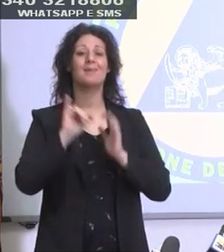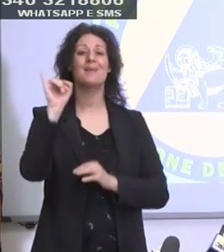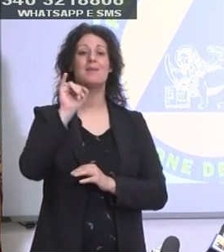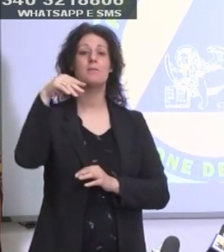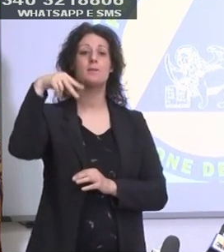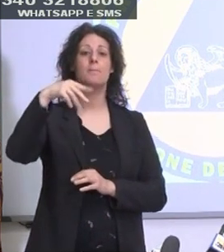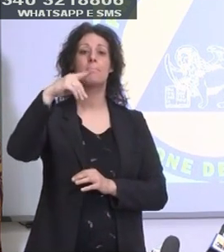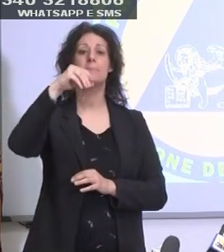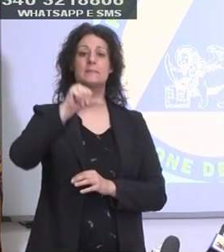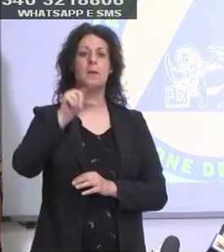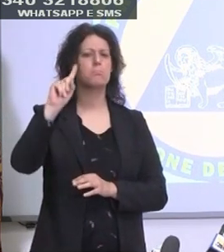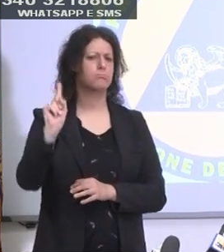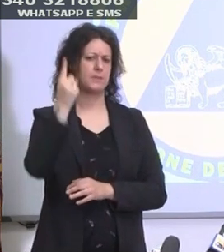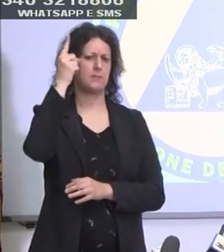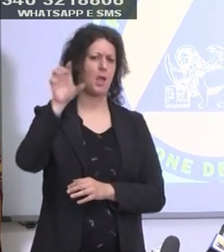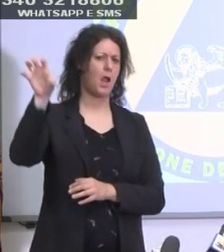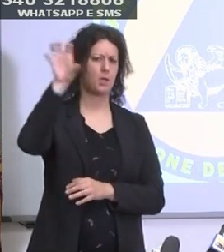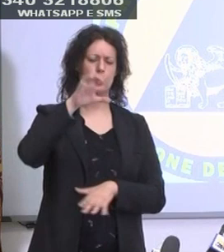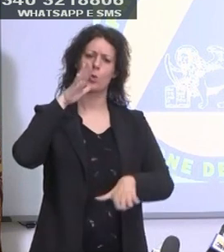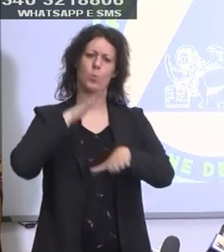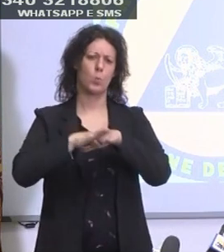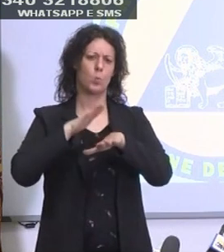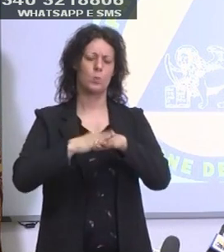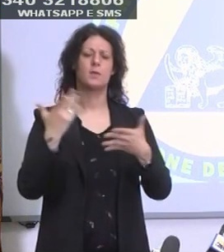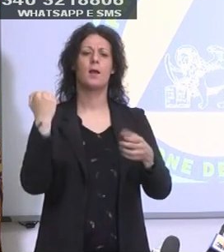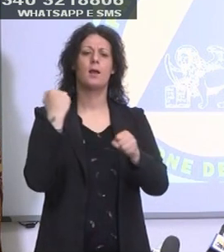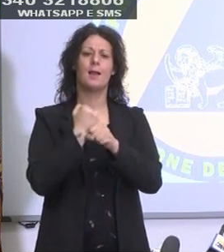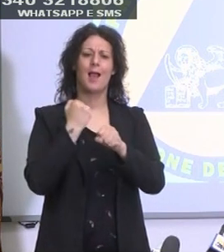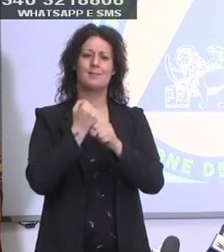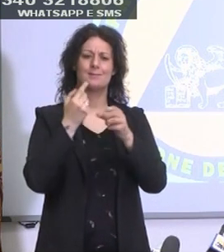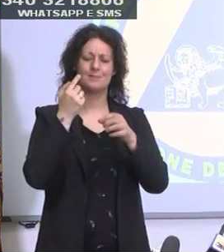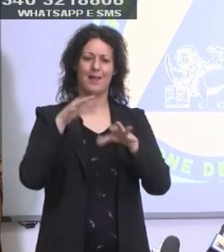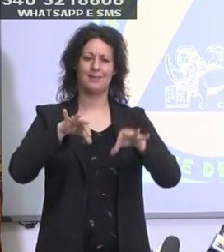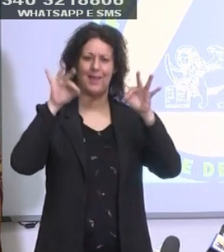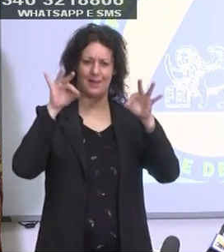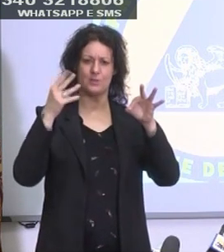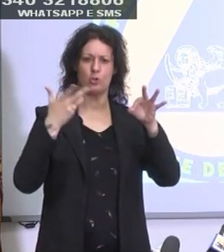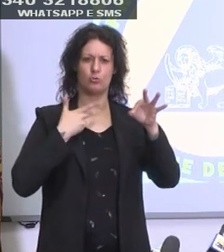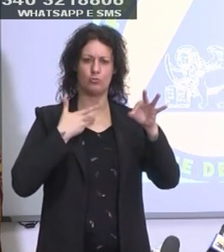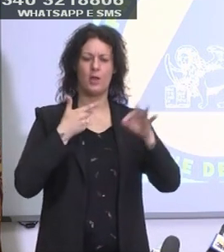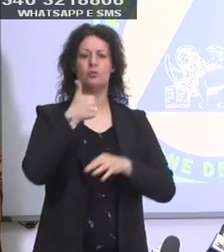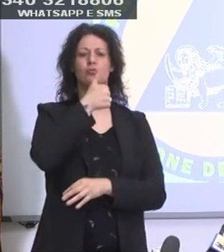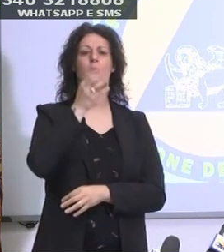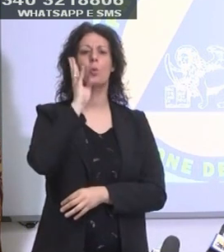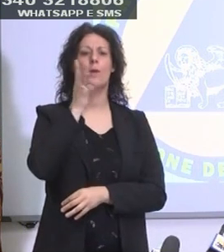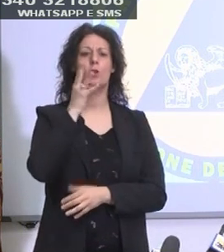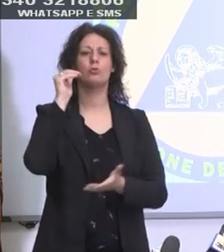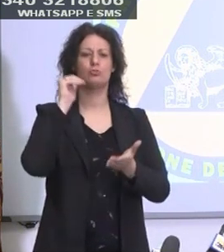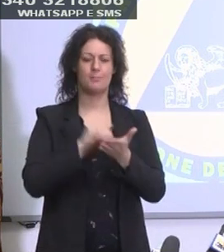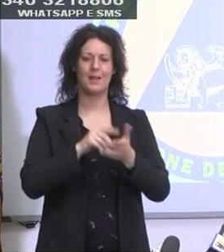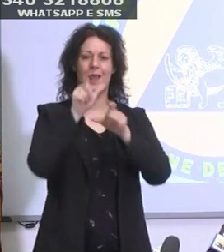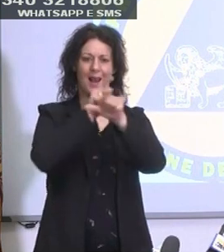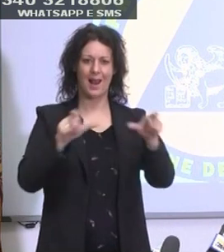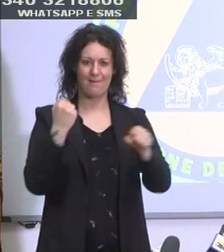gestione degli ammortizzatori sociali di cassa integrazione in deroga, con 114.000 lavoratori interessati e